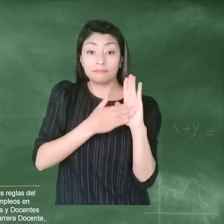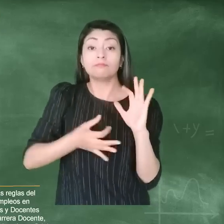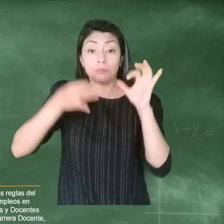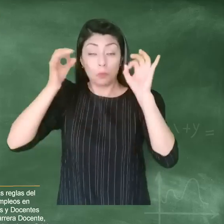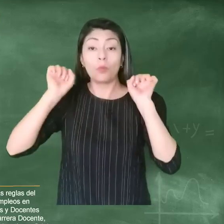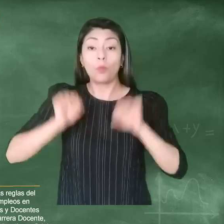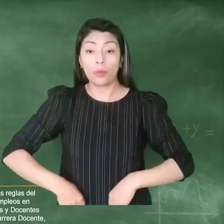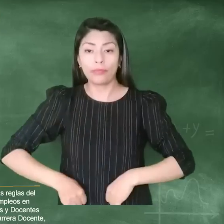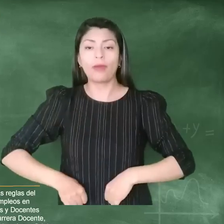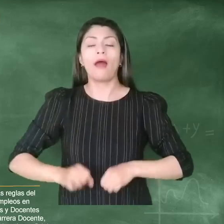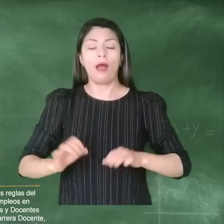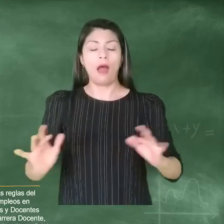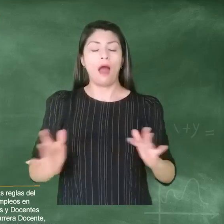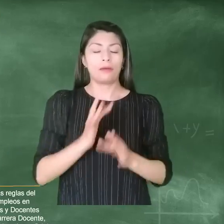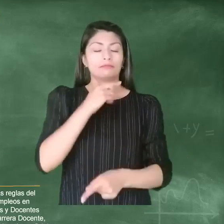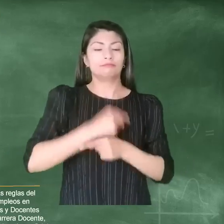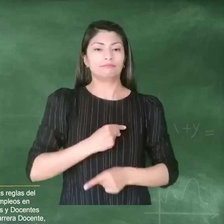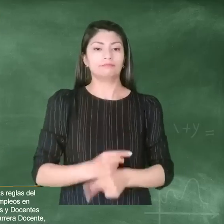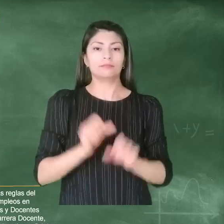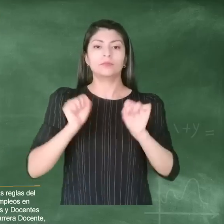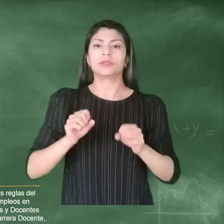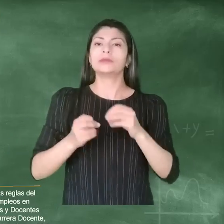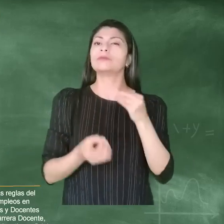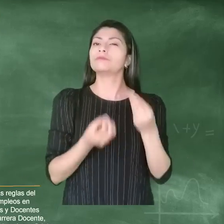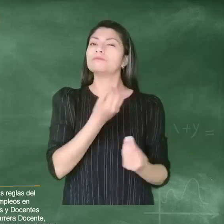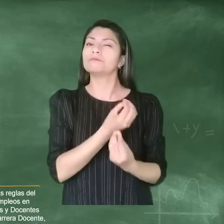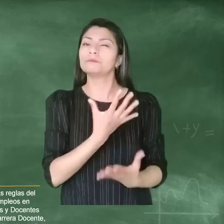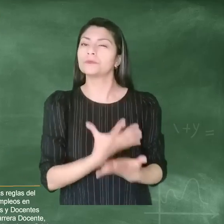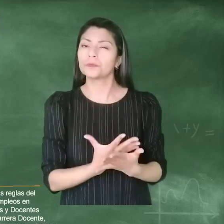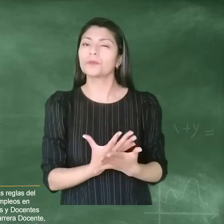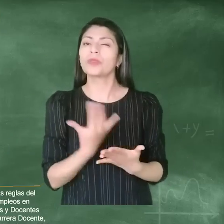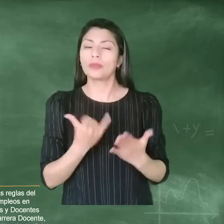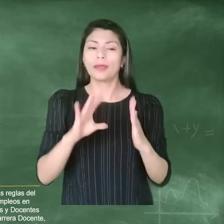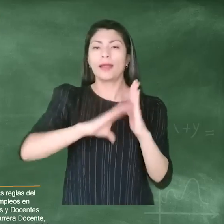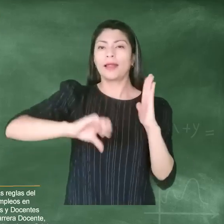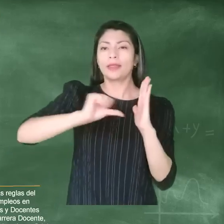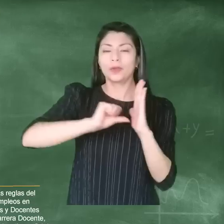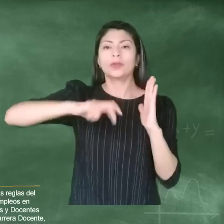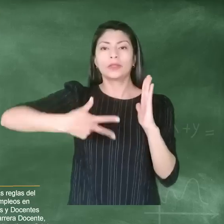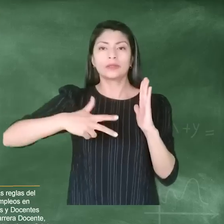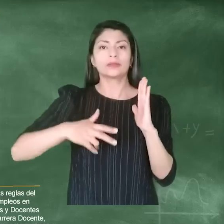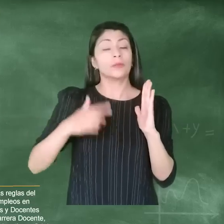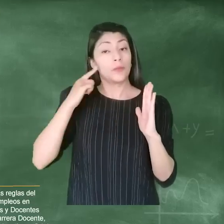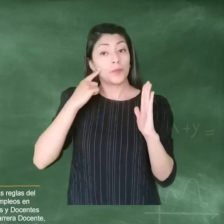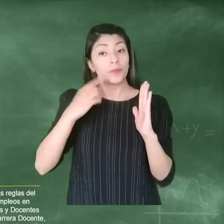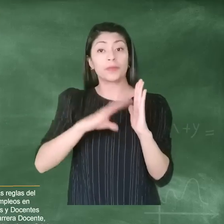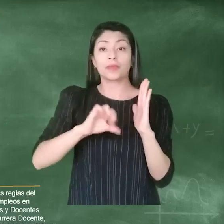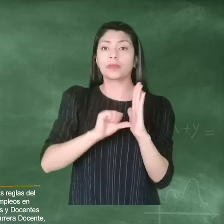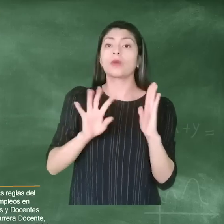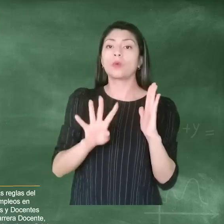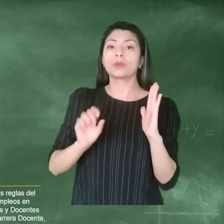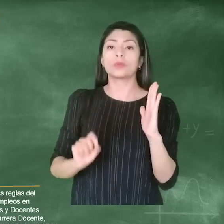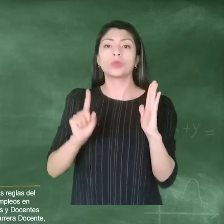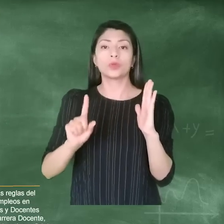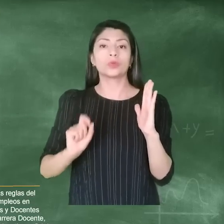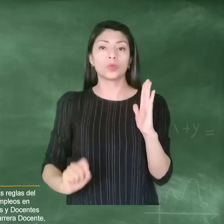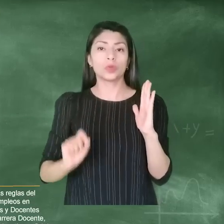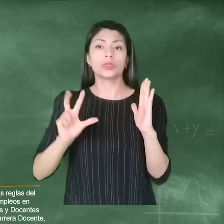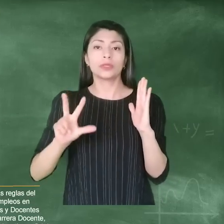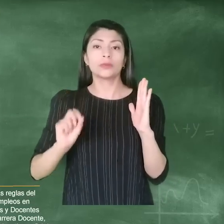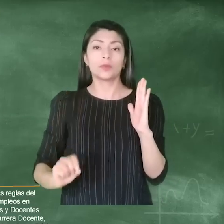fin. Artículo 3. Estructura del proceso. Conforme lo establece el artículo